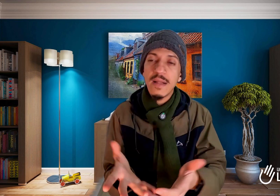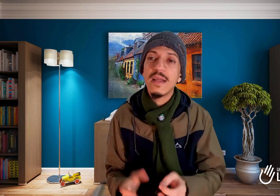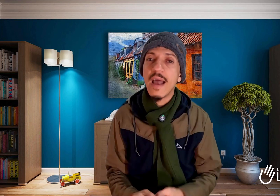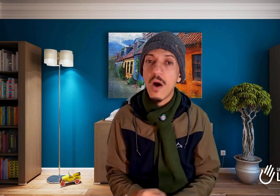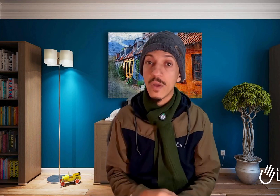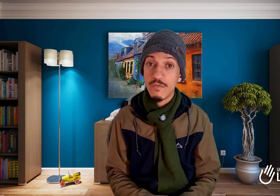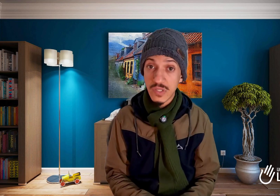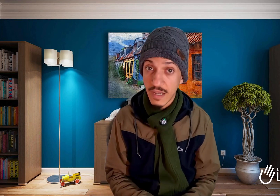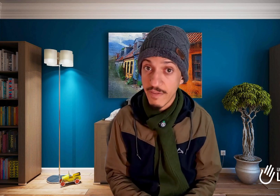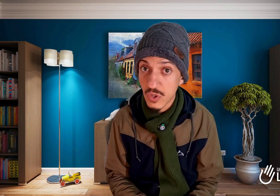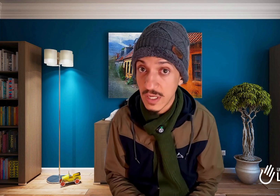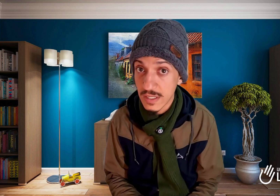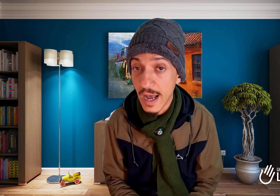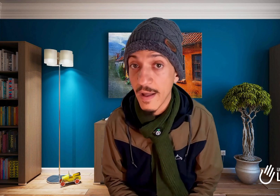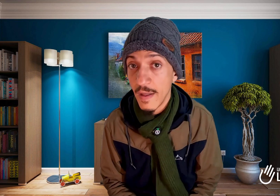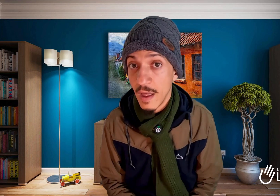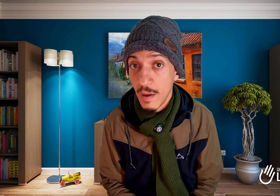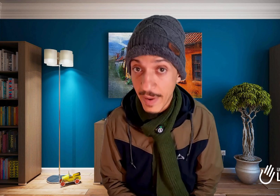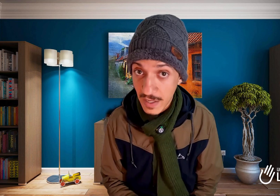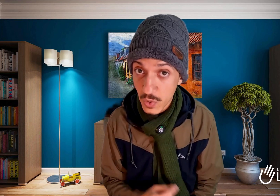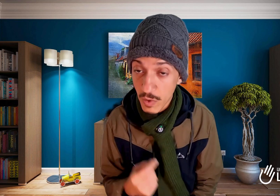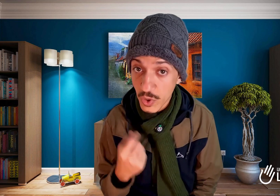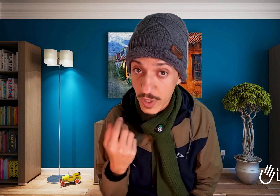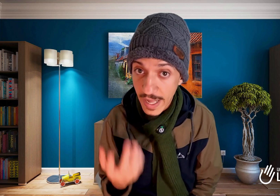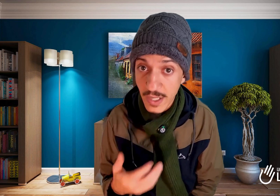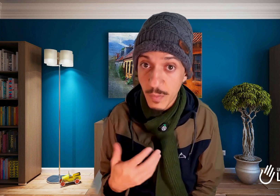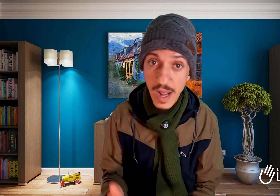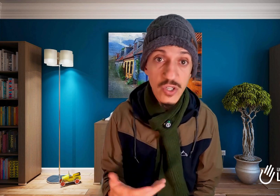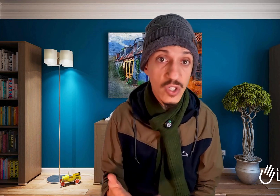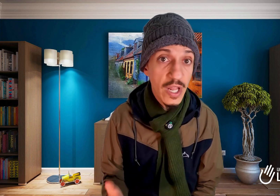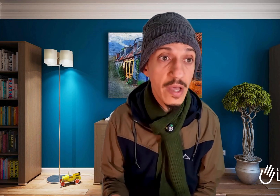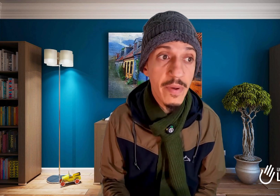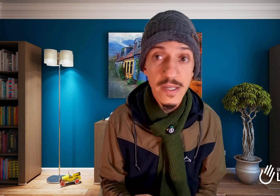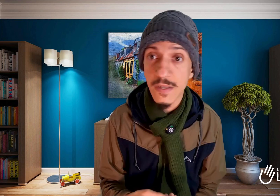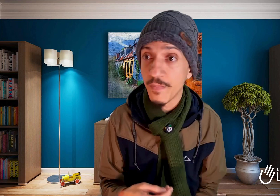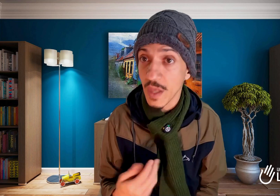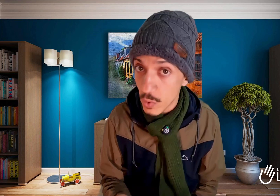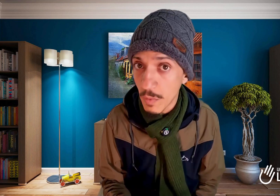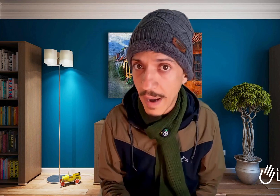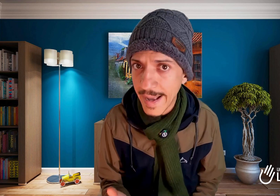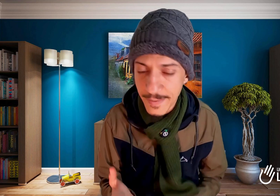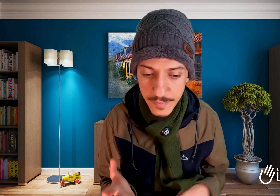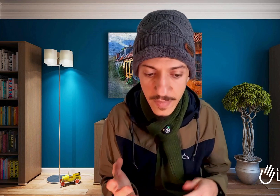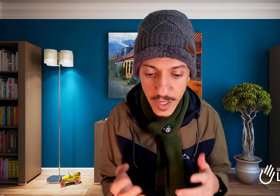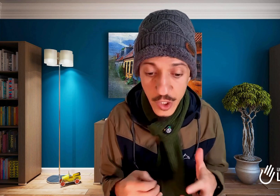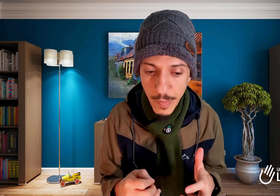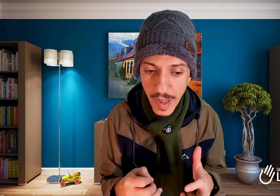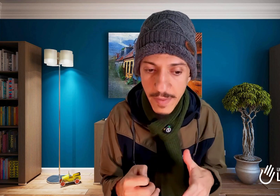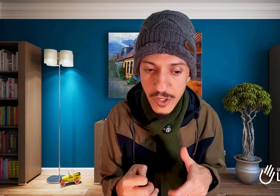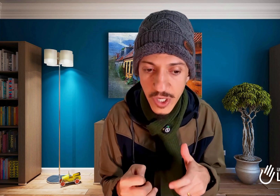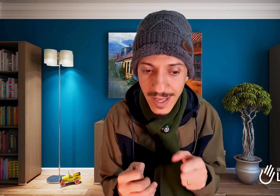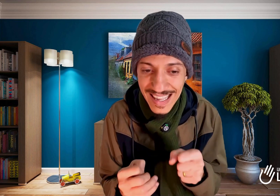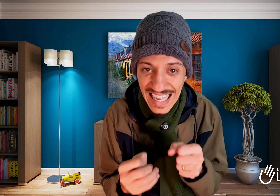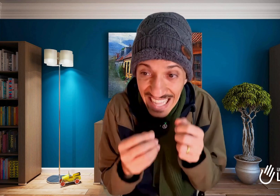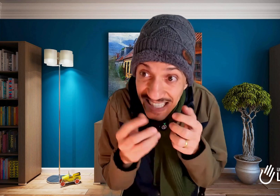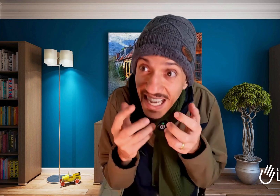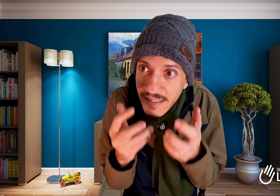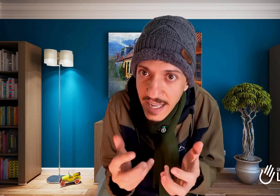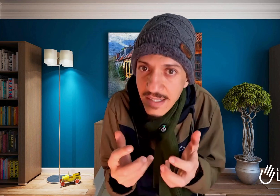material que você vai utilizar para a sua continuidade de prática de Libras e tudo mais, que te permite ter certeza